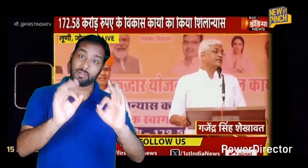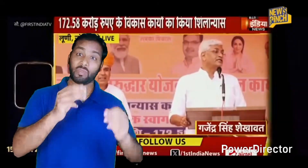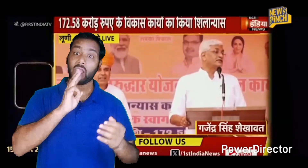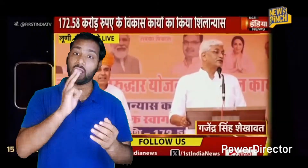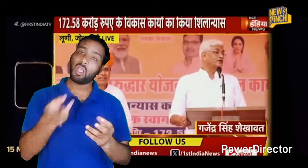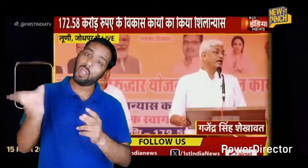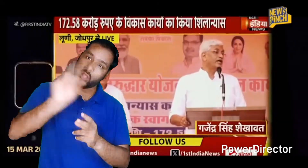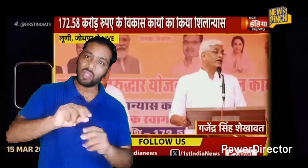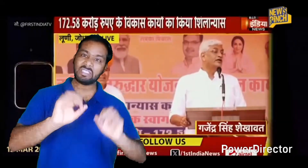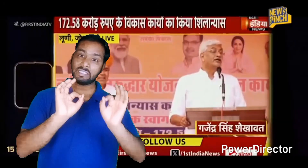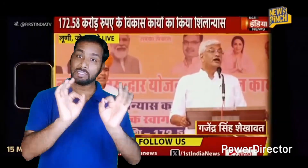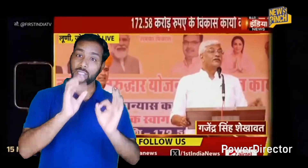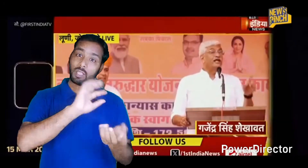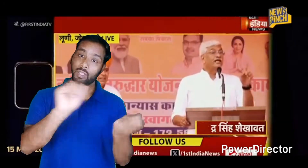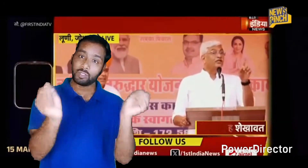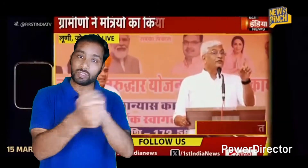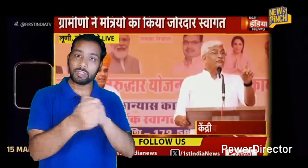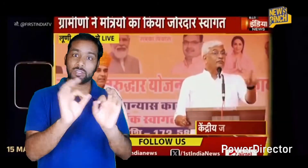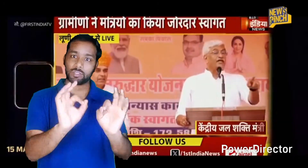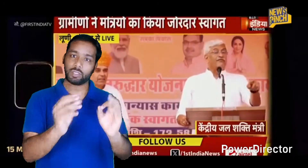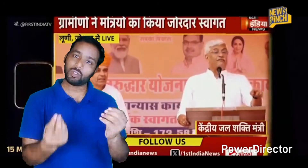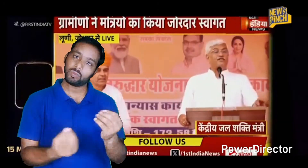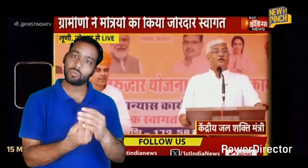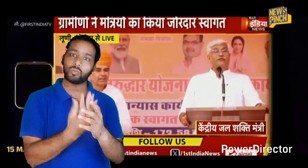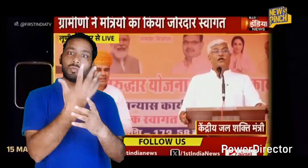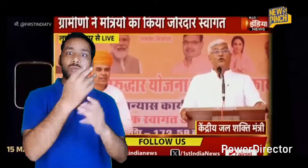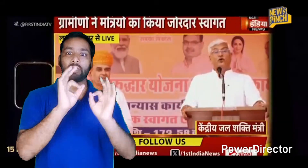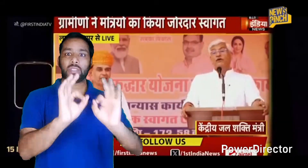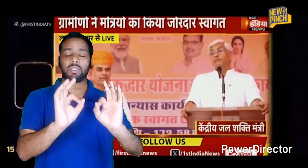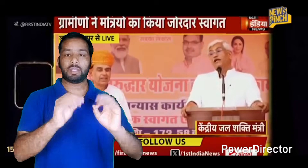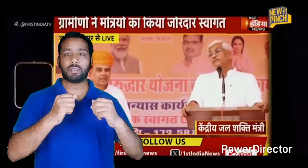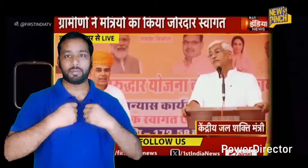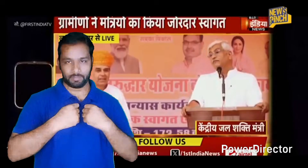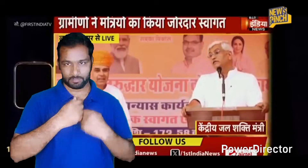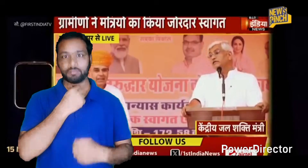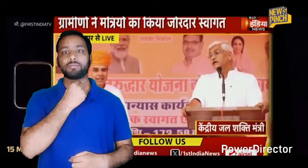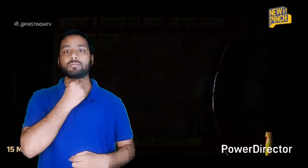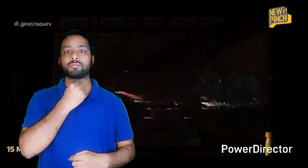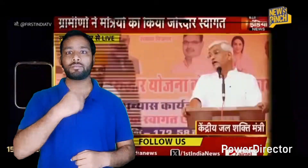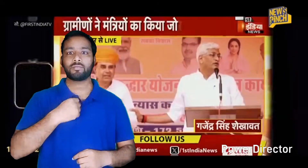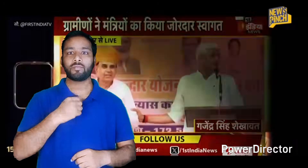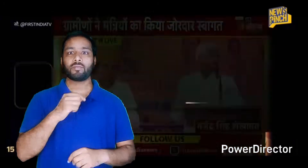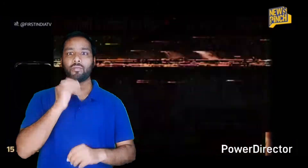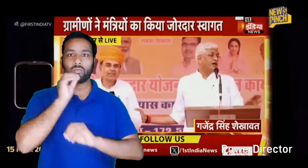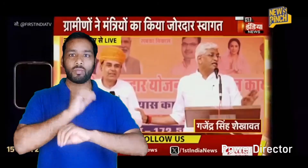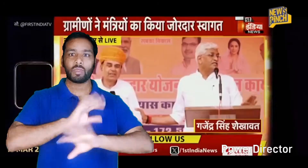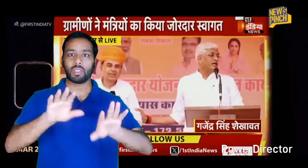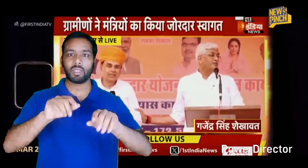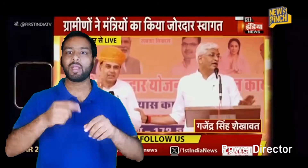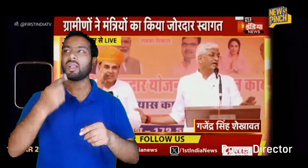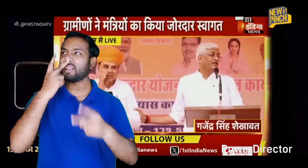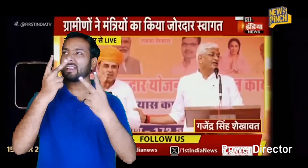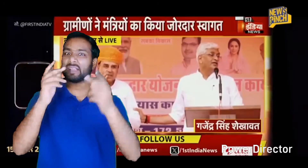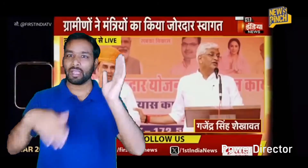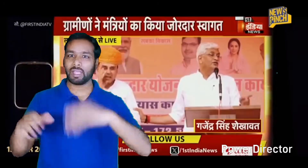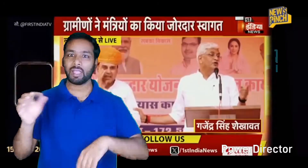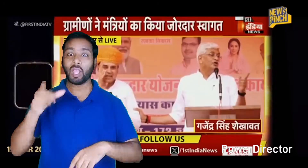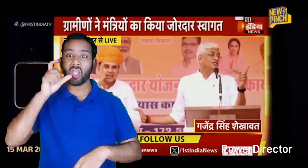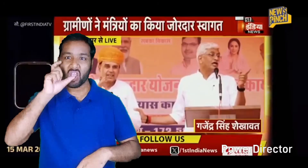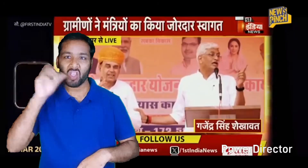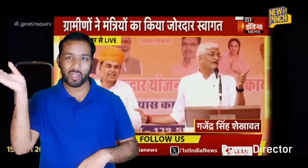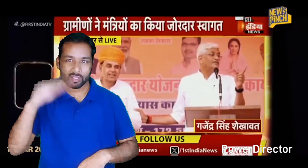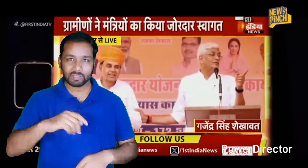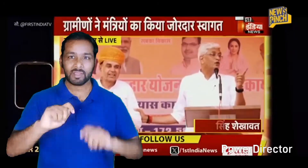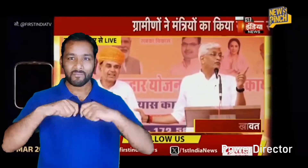खेत सरसब्ज हो जाएंगे, हमारे खेतों में पानी वापस, जो हमारे कुओं में पानी वापस रिचार्ज हो जाएगा। इस 5 साल में जो